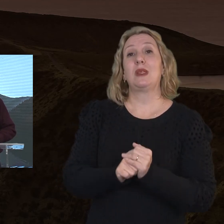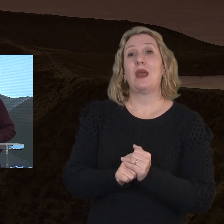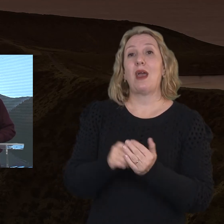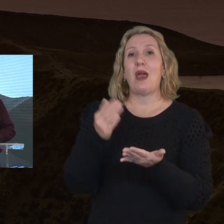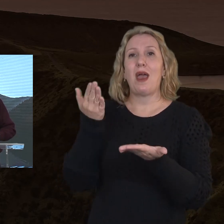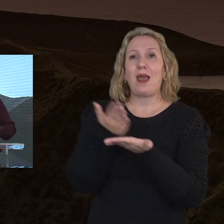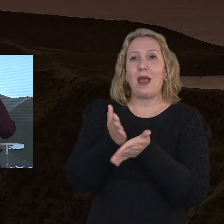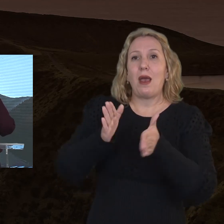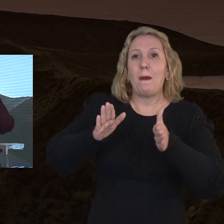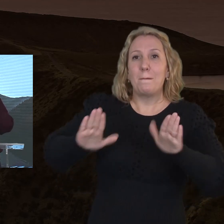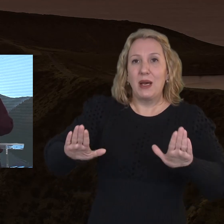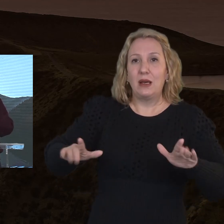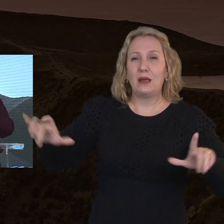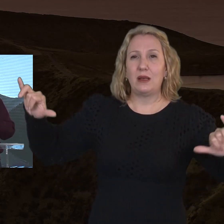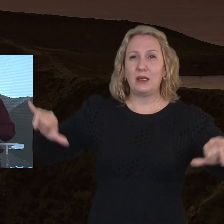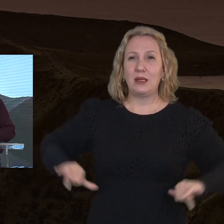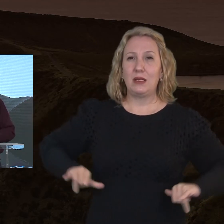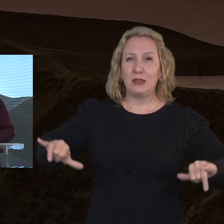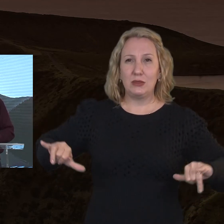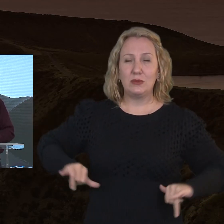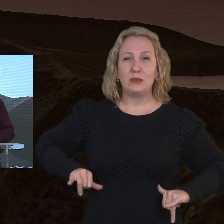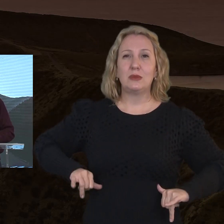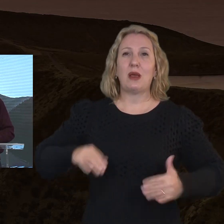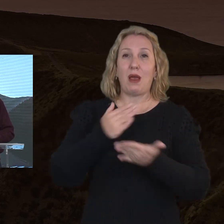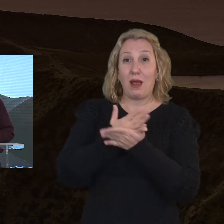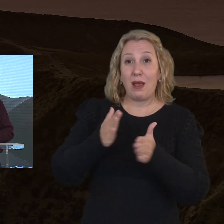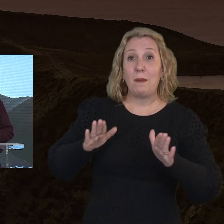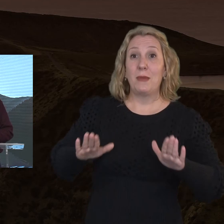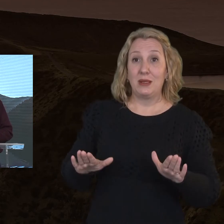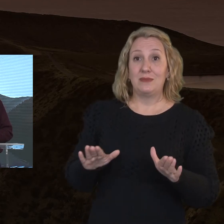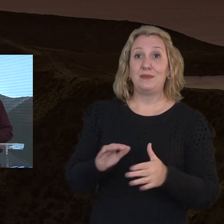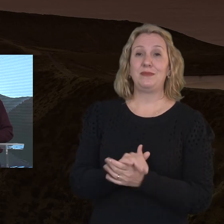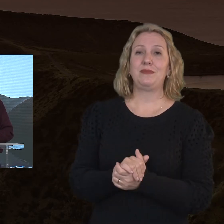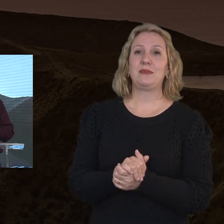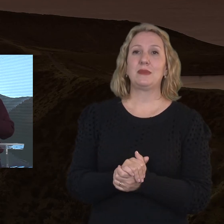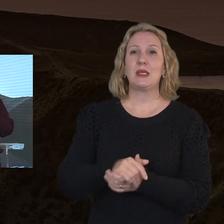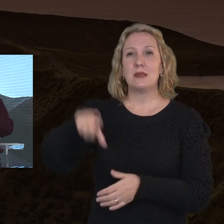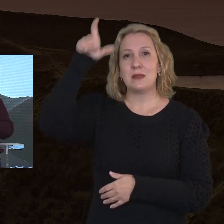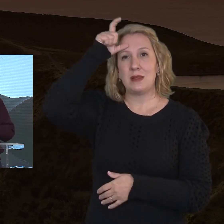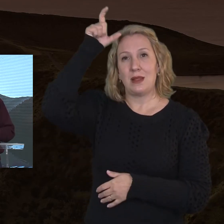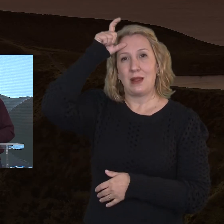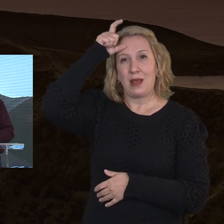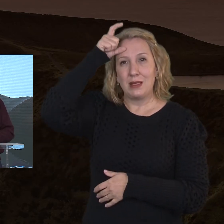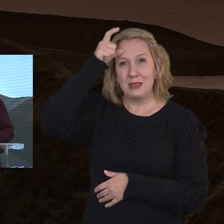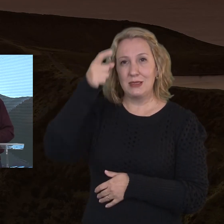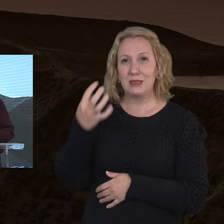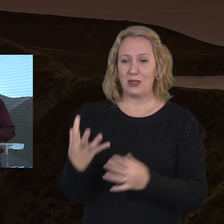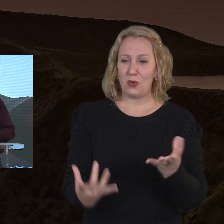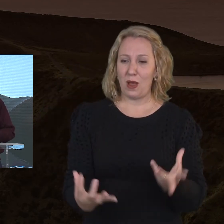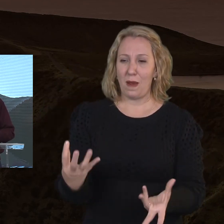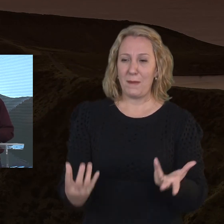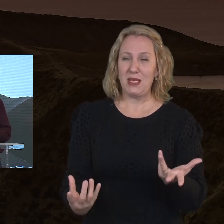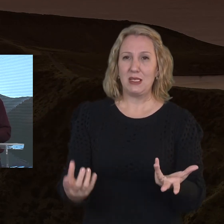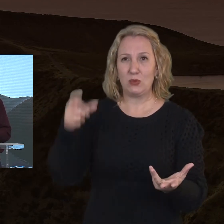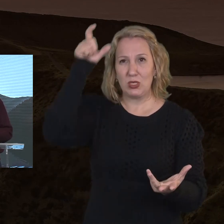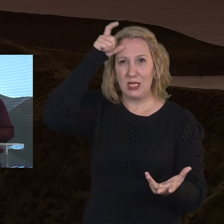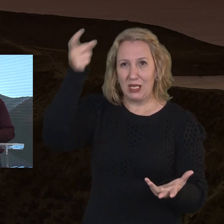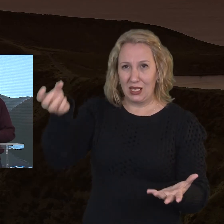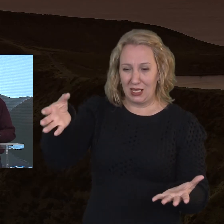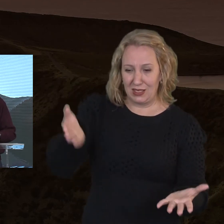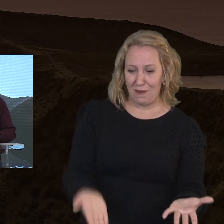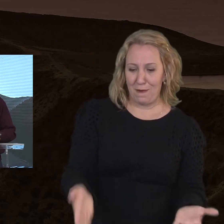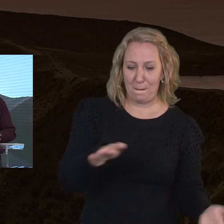milênio bater mais um passo da sentença dele ele vai ficar preso no abismo por mil anos vamos lá então